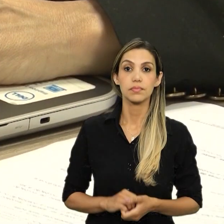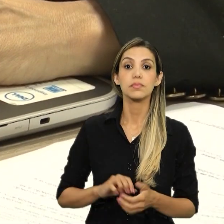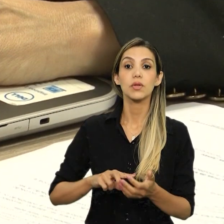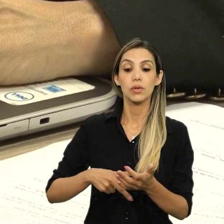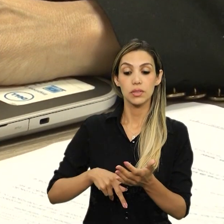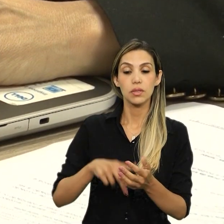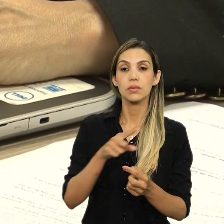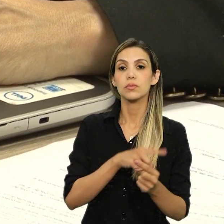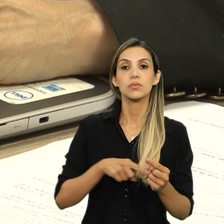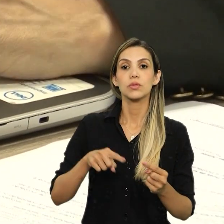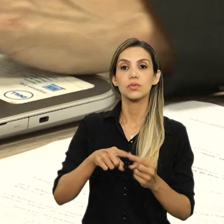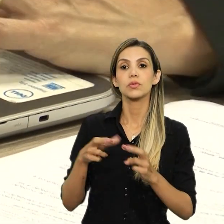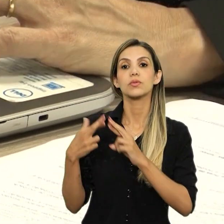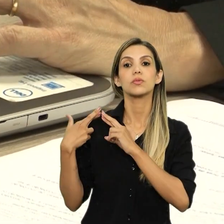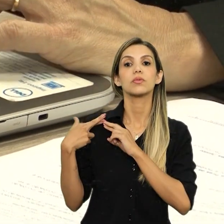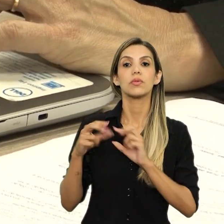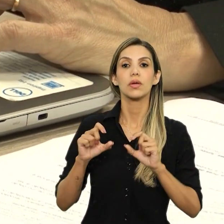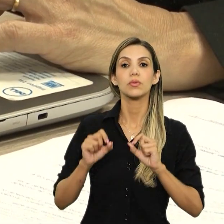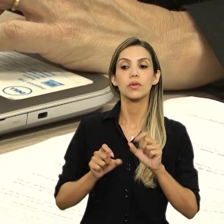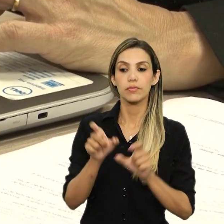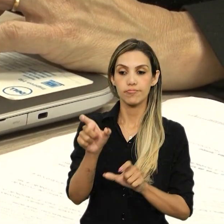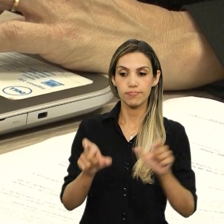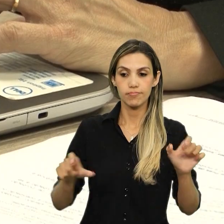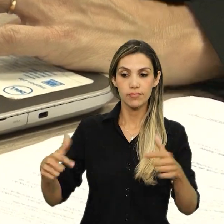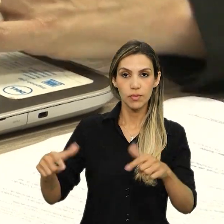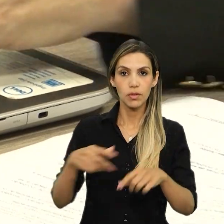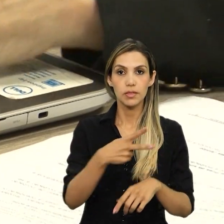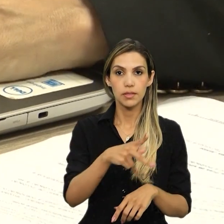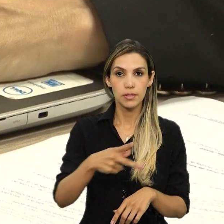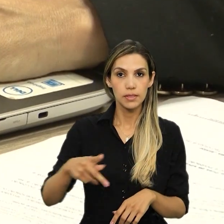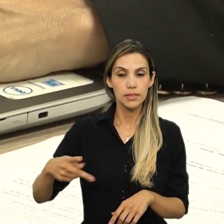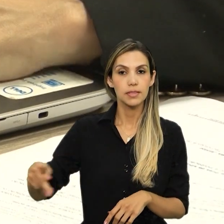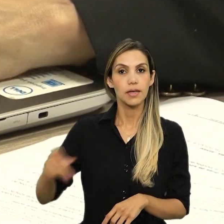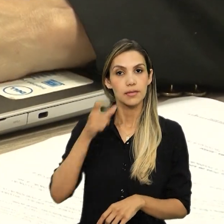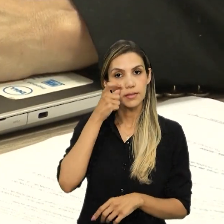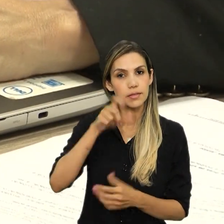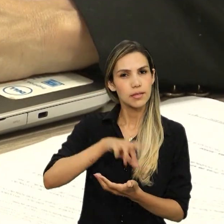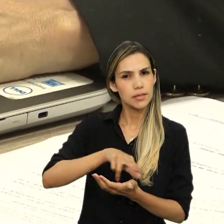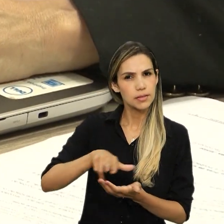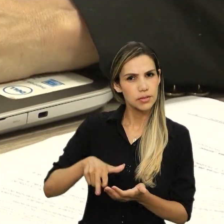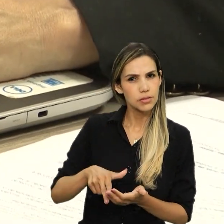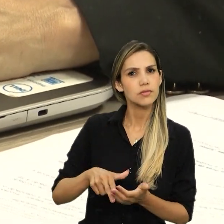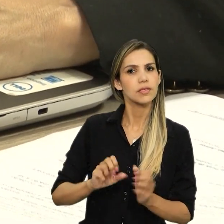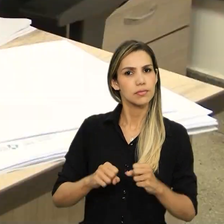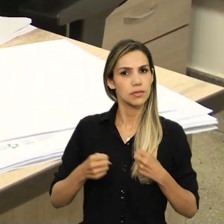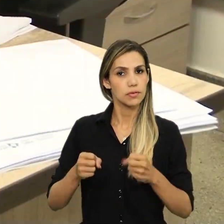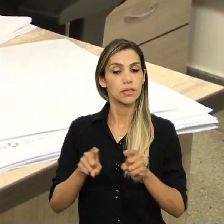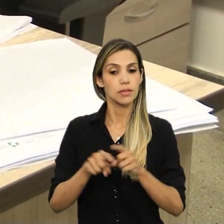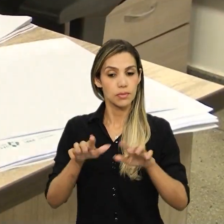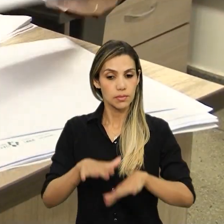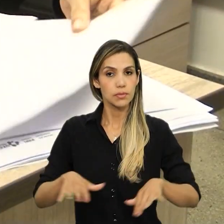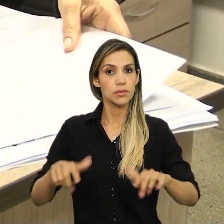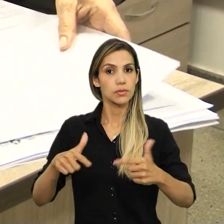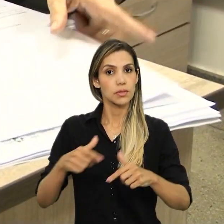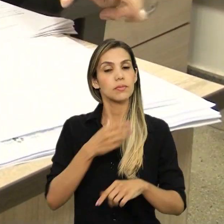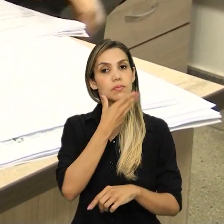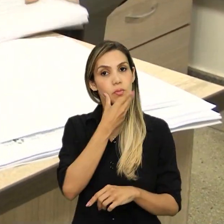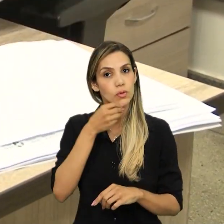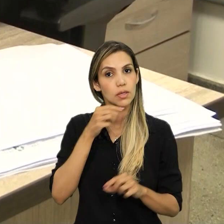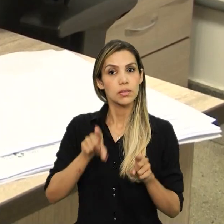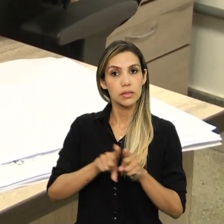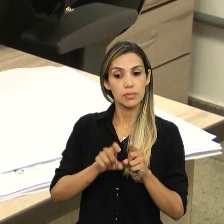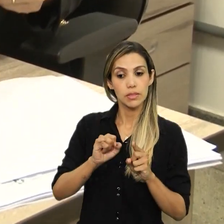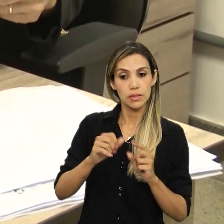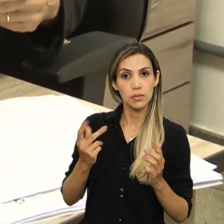Os sindicatos têm o papel de defender os interesses dos trabalhadores e negociar melhores condições de trabalho, ao mesmo tempo em que atuam